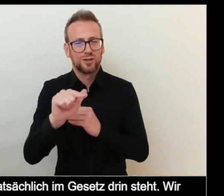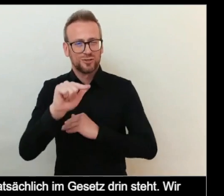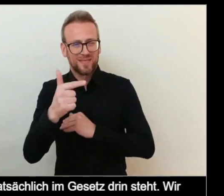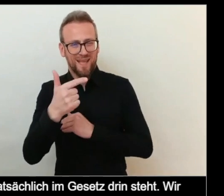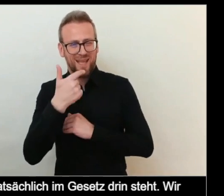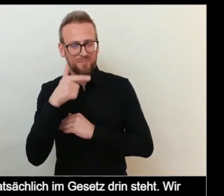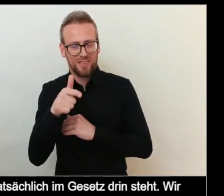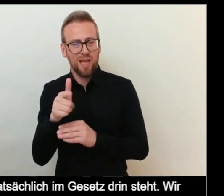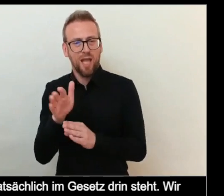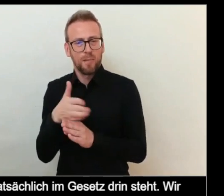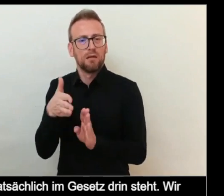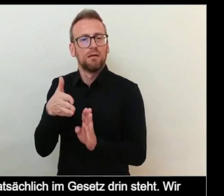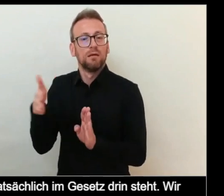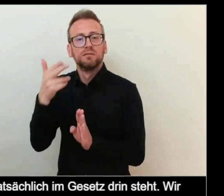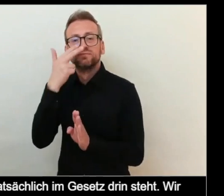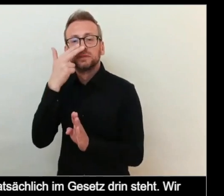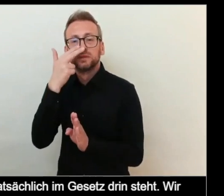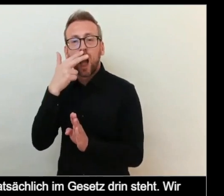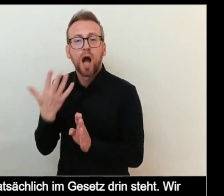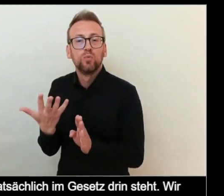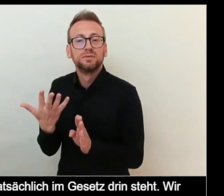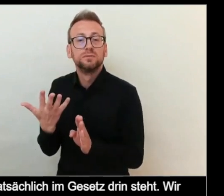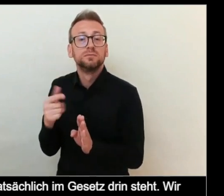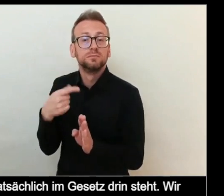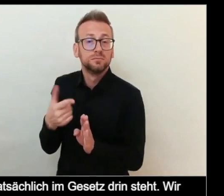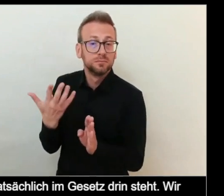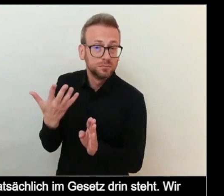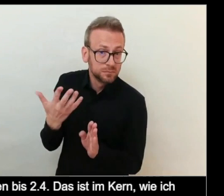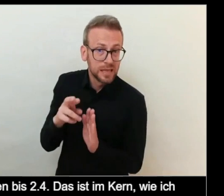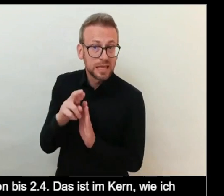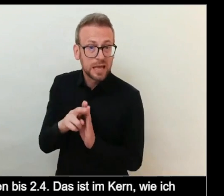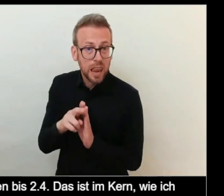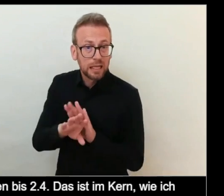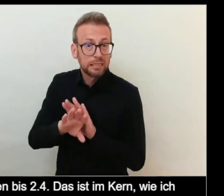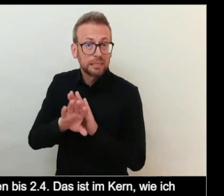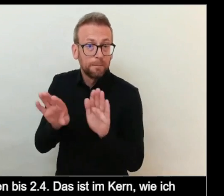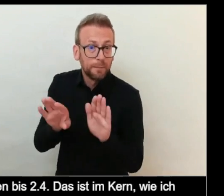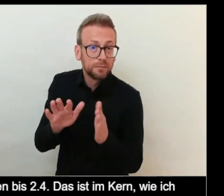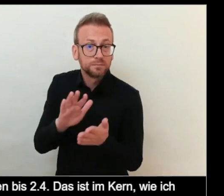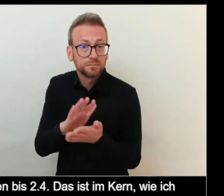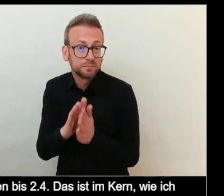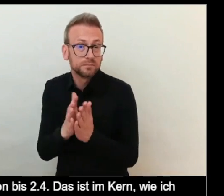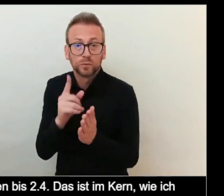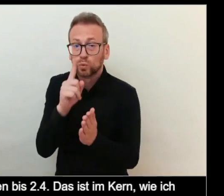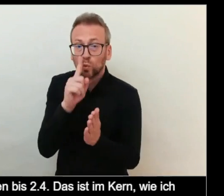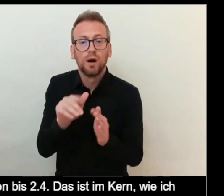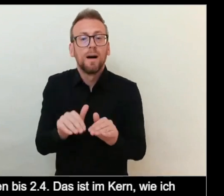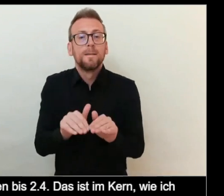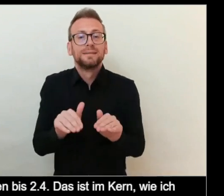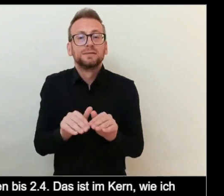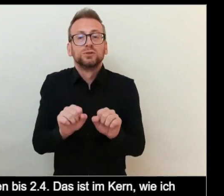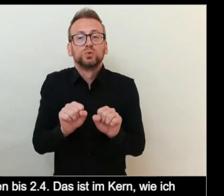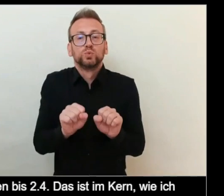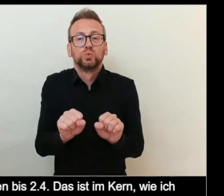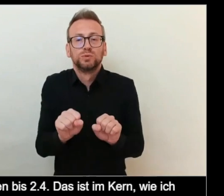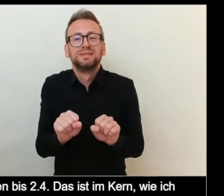auch empirisch, ja, wie sind die Werte und alles, ob man von den Hotspot-Regelungen Gebrauch macht oder nicht, beziehungsweise ob man